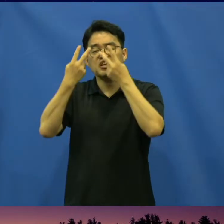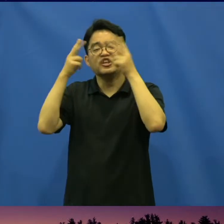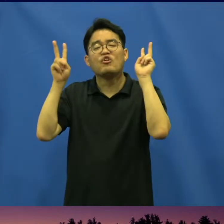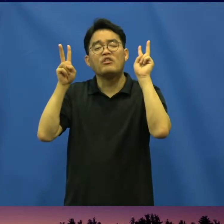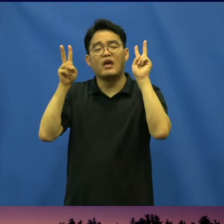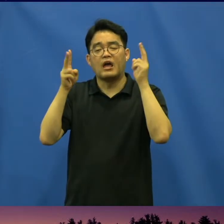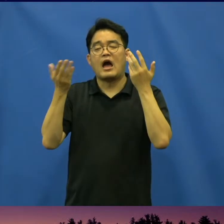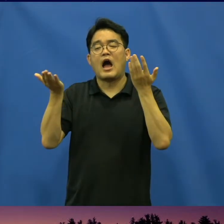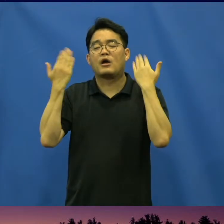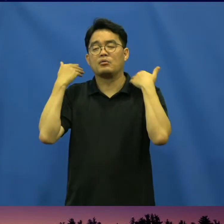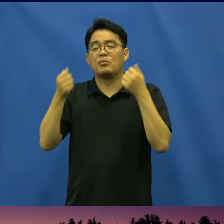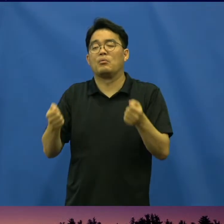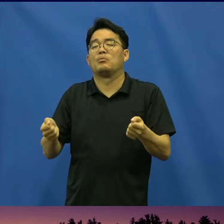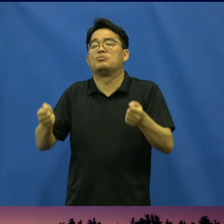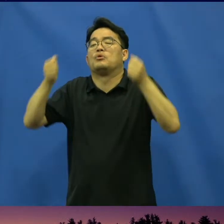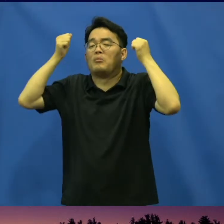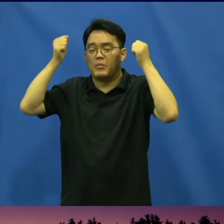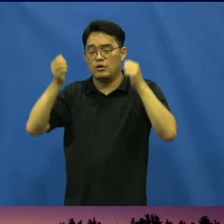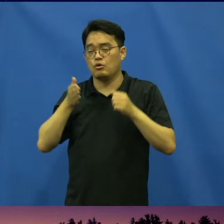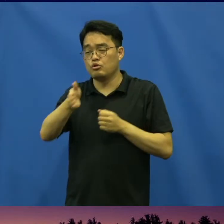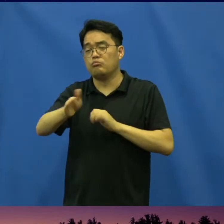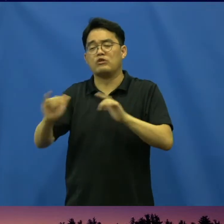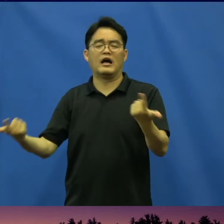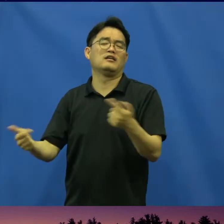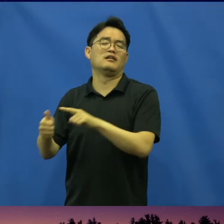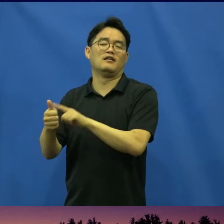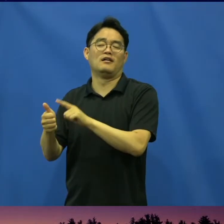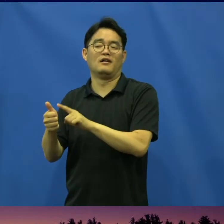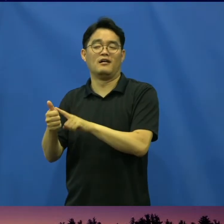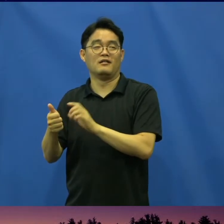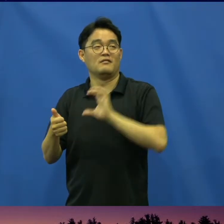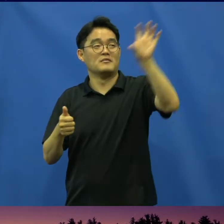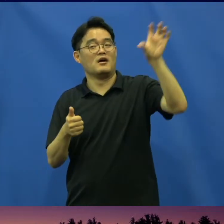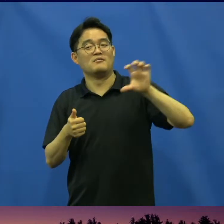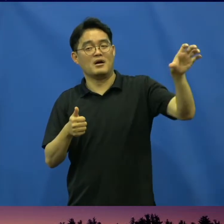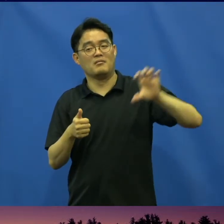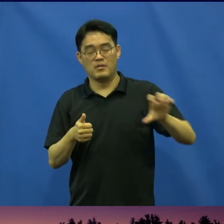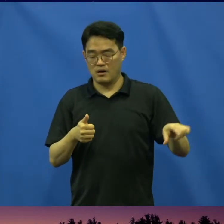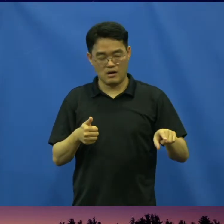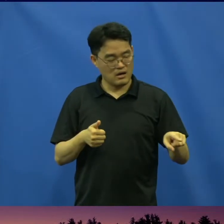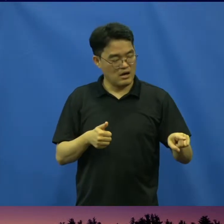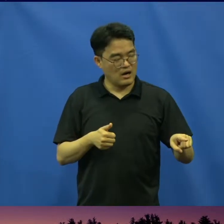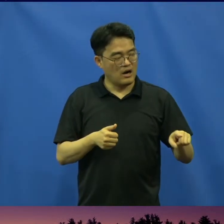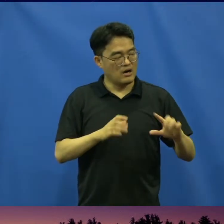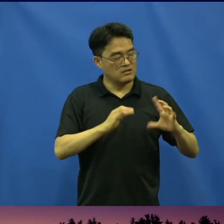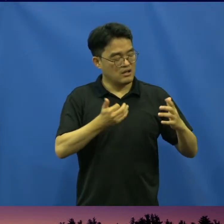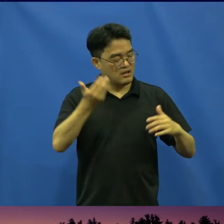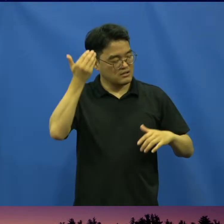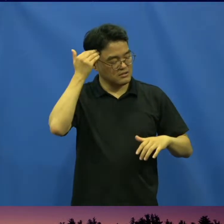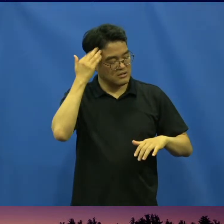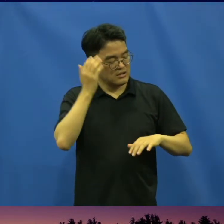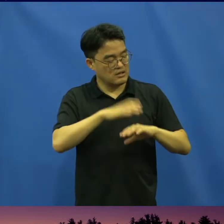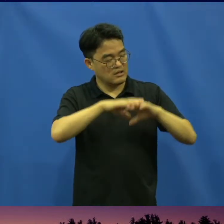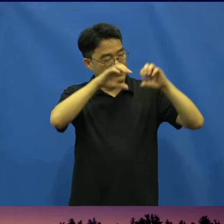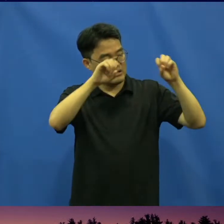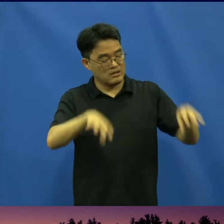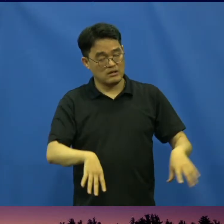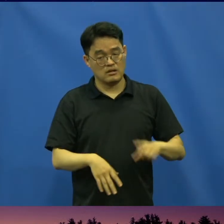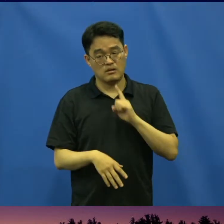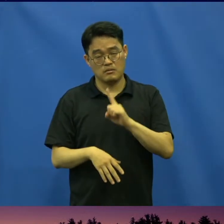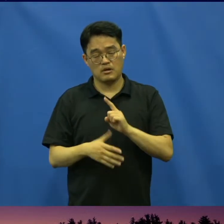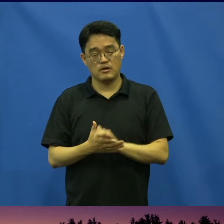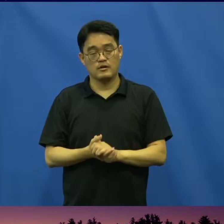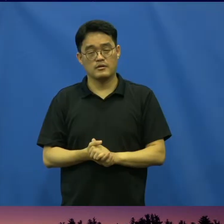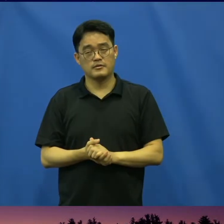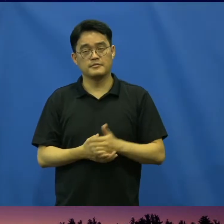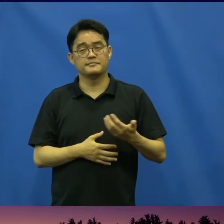여러분, 지혜를 구해야 합니다. 지혜로운 사람이 되어야 합니다. 지혜는 좋은 것입니다. 지혜는 힘보다 낫다고 그랬습니다. 지혜는 무기보다 낫다고 그랬어요. 사실이에요.